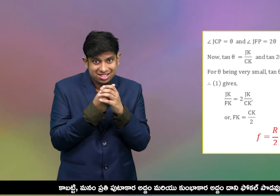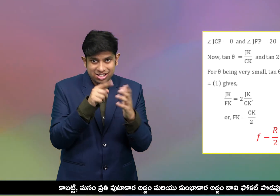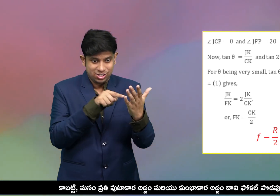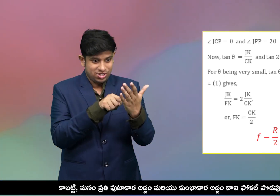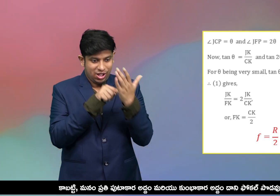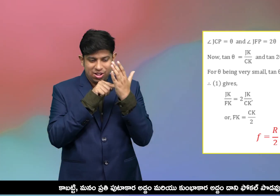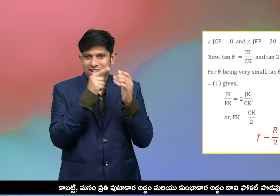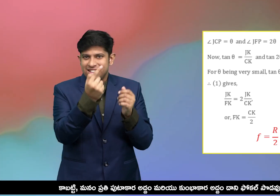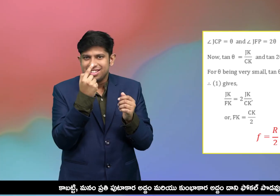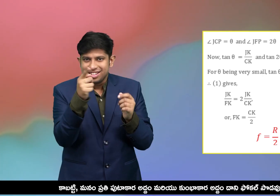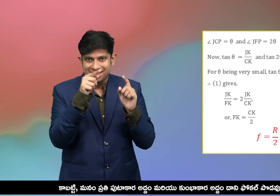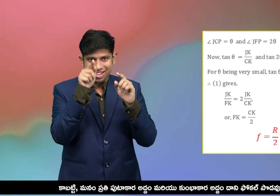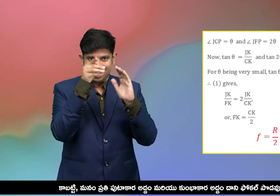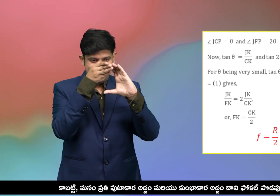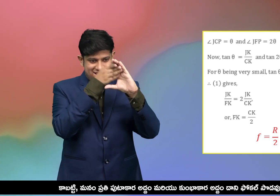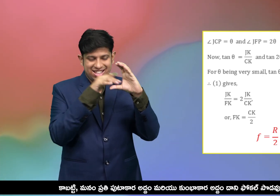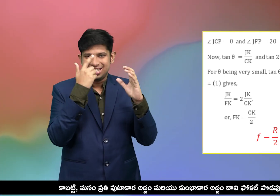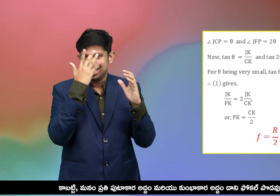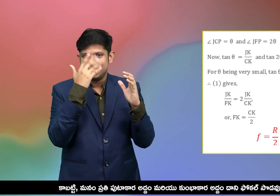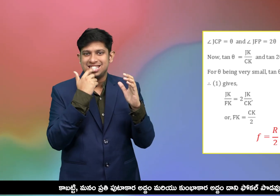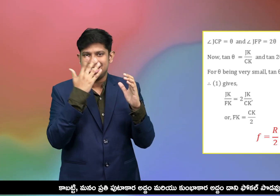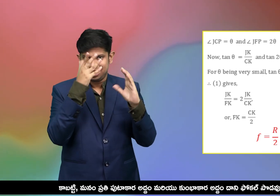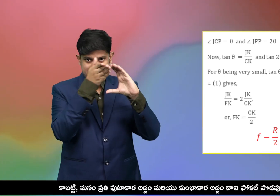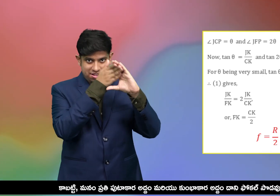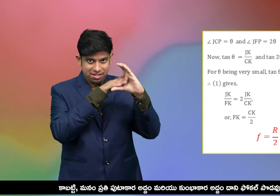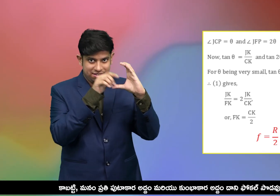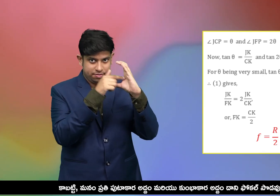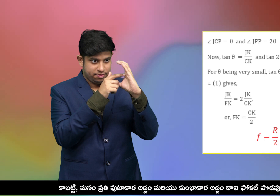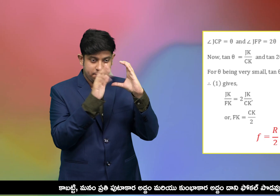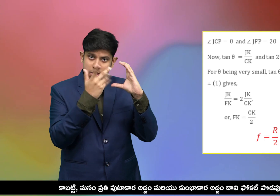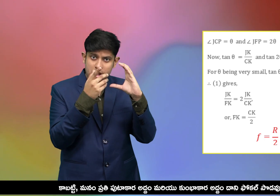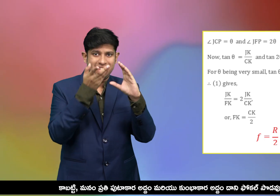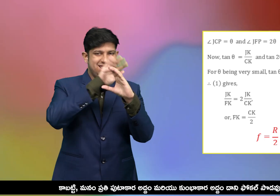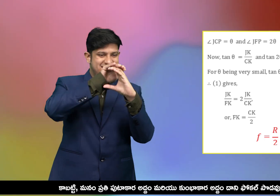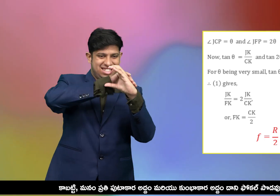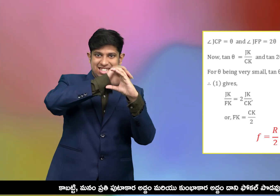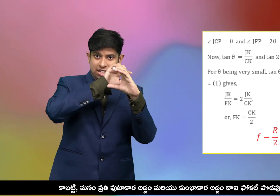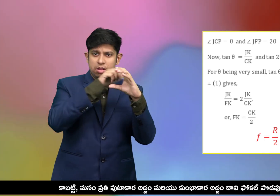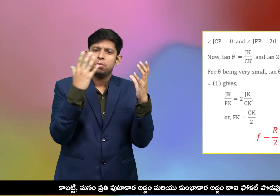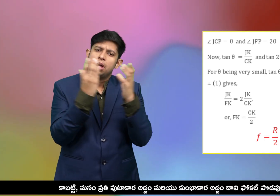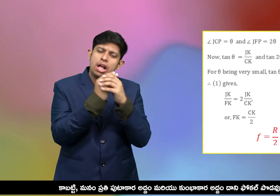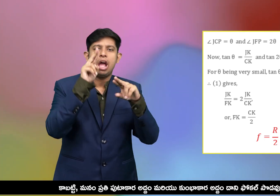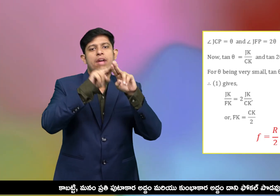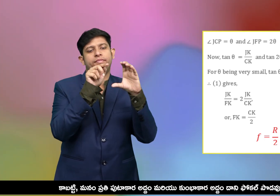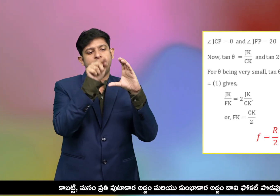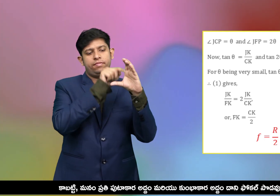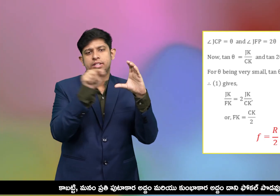కాబట్టి మనం ప్రతి పుటాకార అద్దం మరియు కుంభాకార అద్దం దాని ఫోకల్ పొడవుతో లేబుల్ చేయవచ్చు.